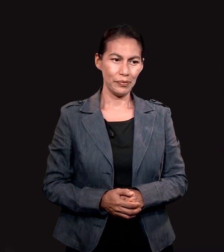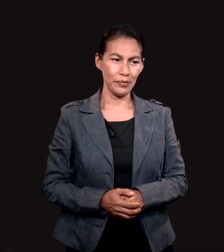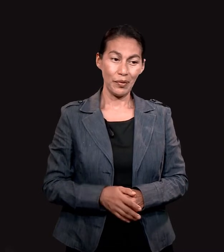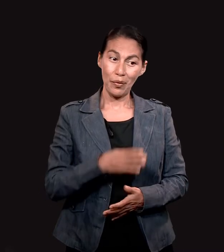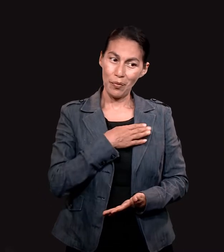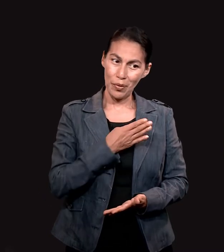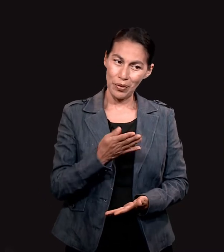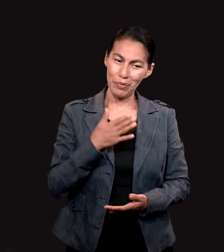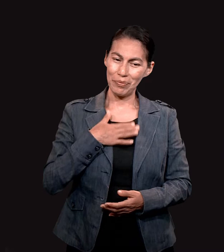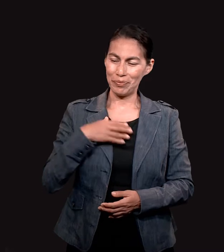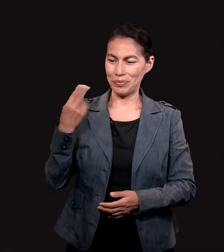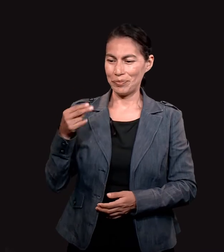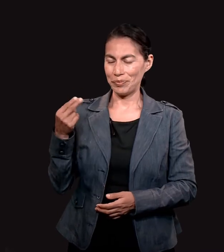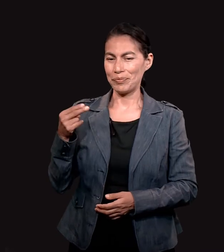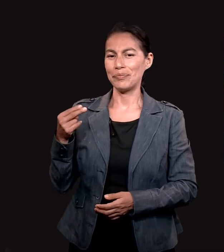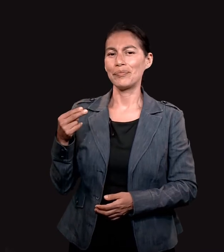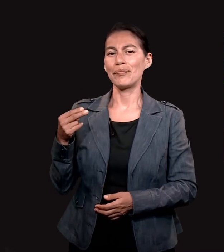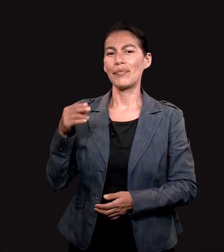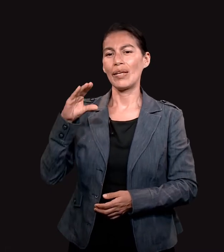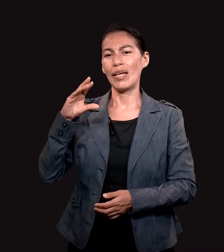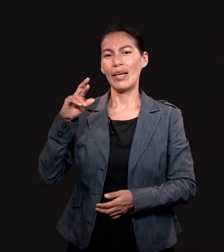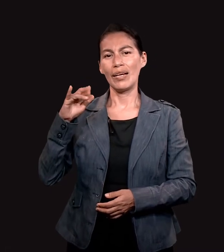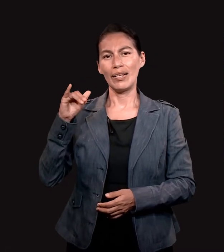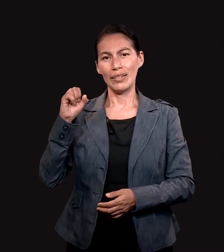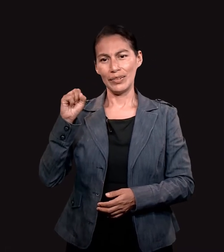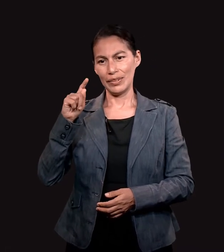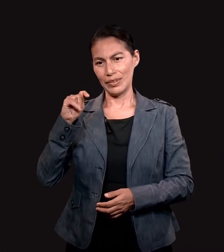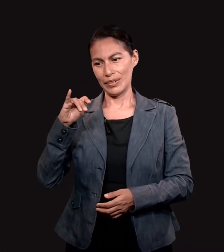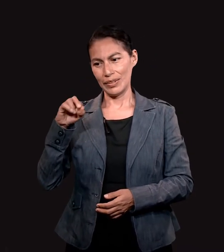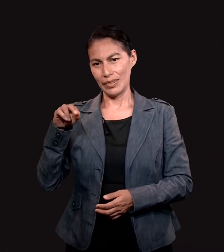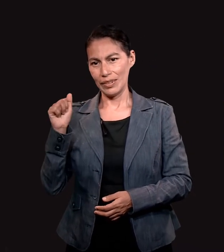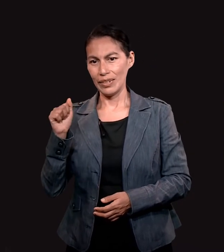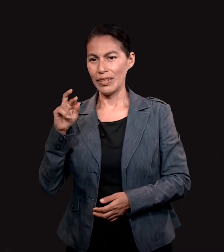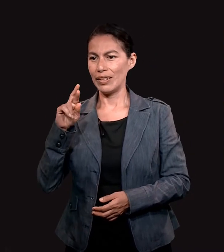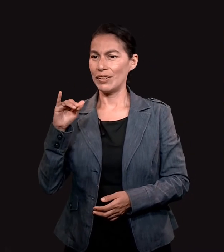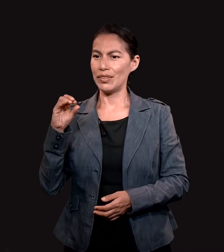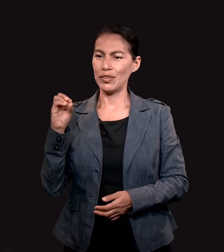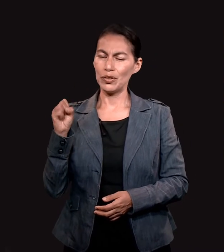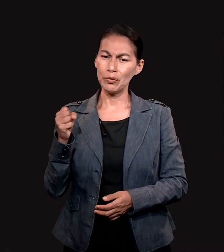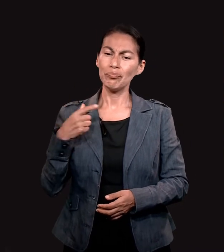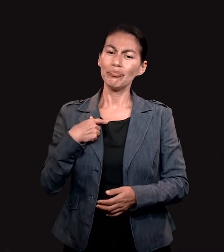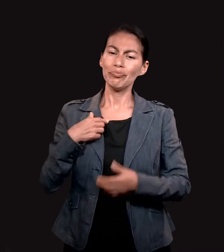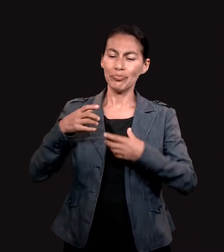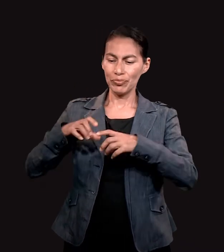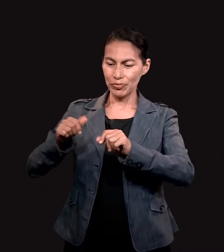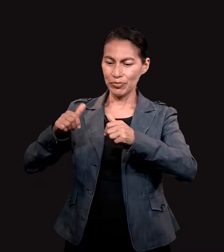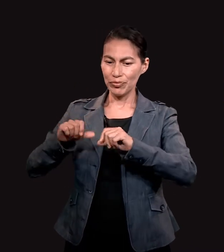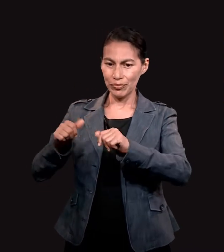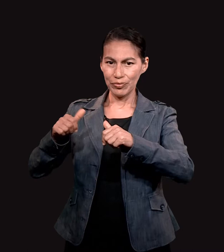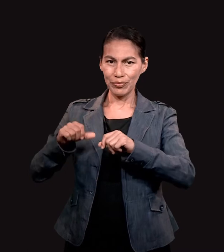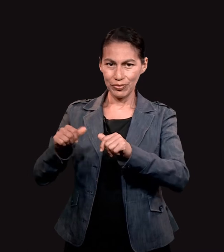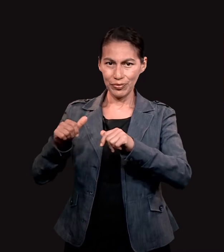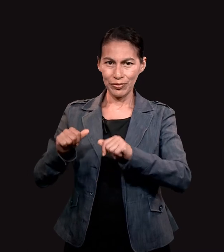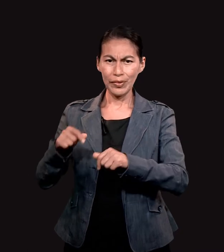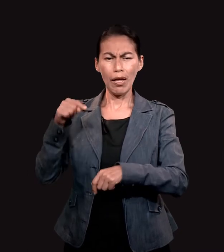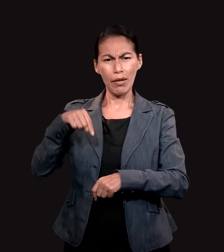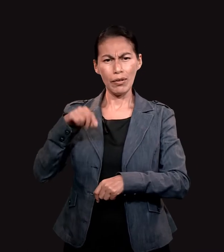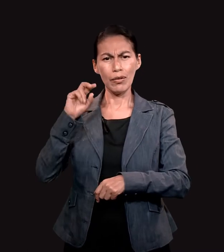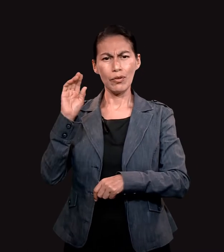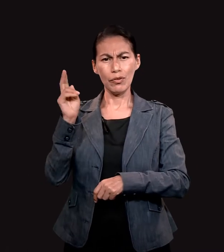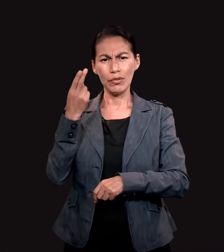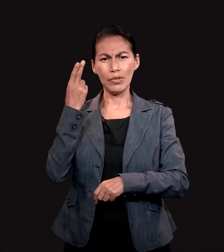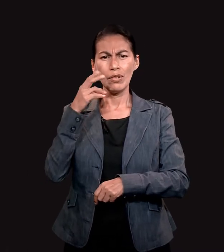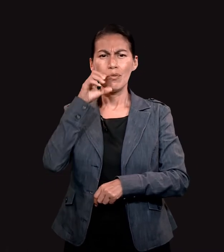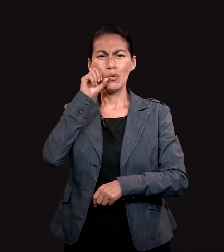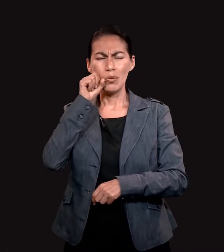ustedes. Bueno, pues mi nombre es Cristina Ríos, como ya lo mencionó. Soy licenciada en terapia física y rehabilitación. Estudié pues